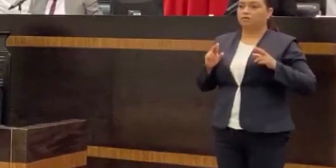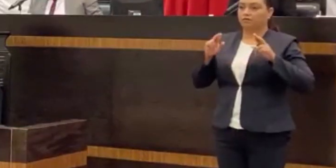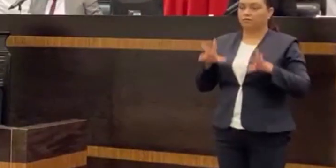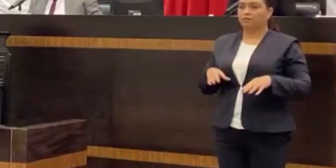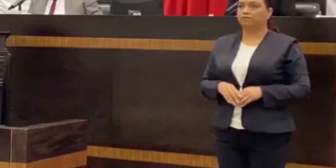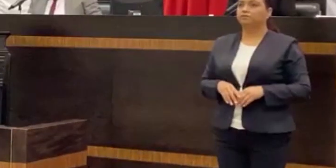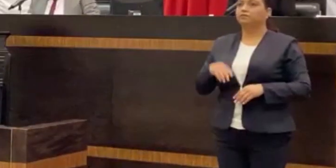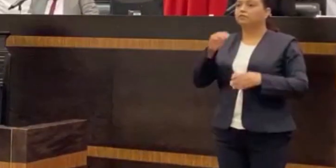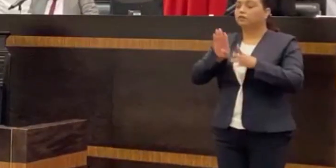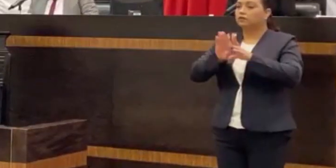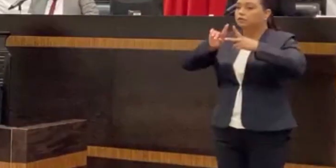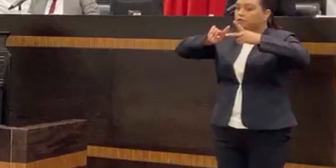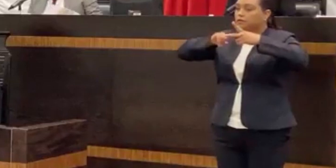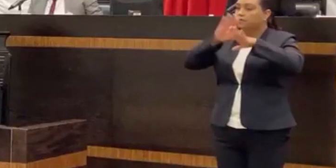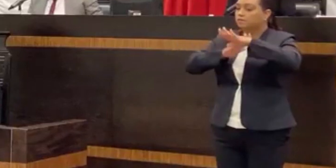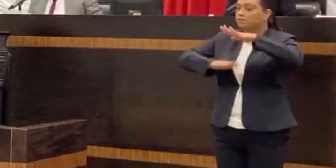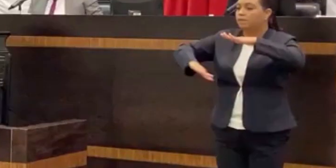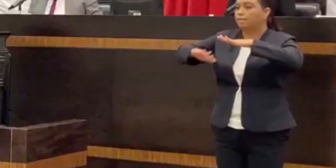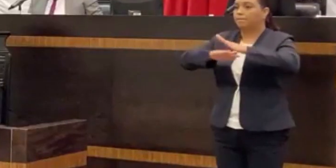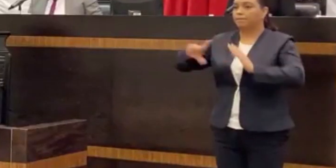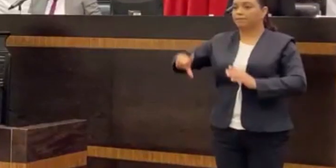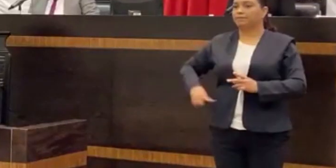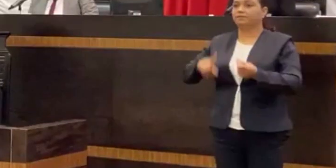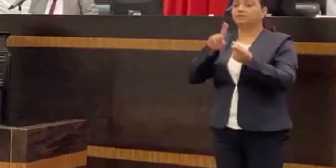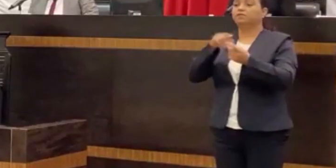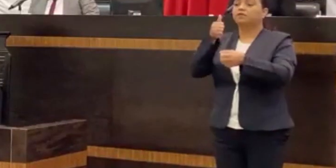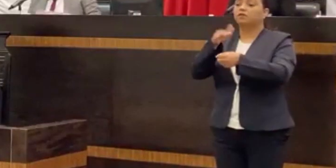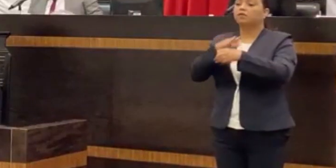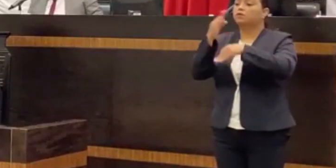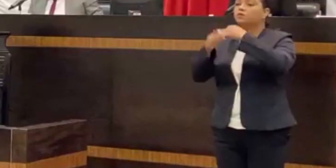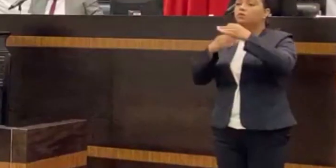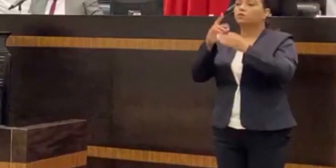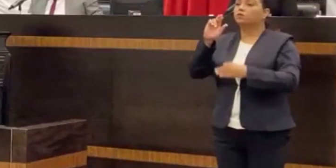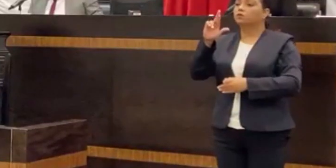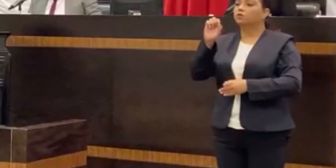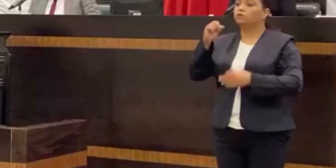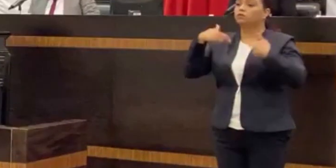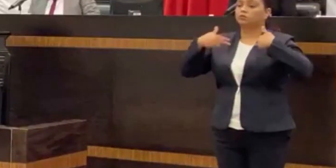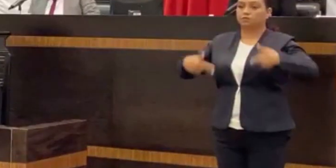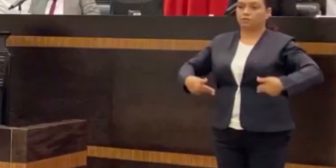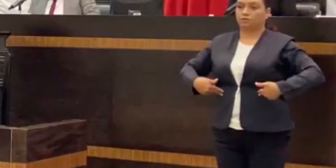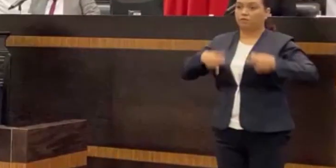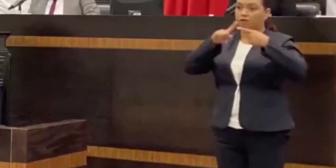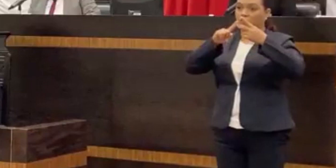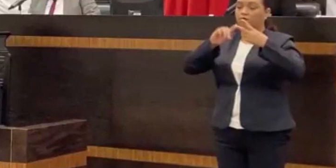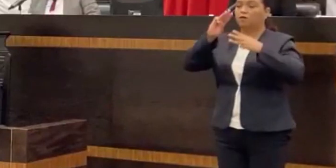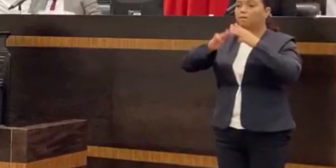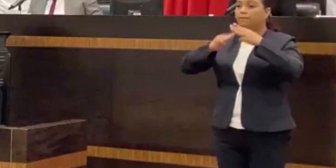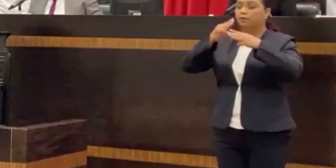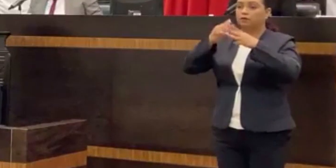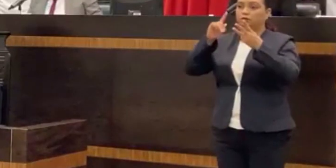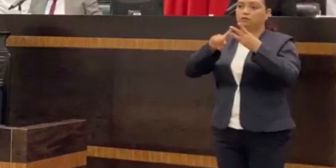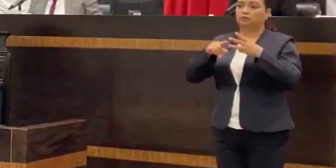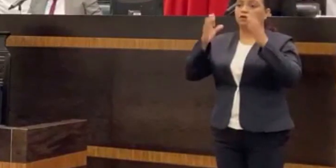y que fueron finalmente canceladas claro que también se ventiló el caso de contratos de honorarios cuyos servicios